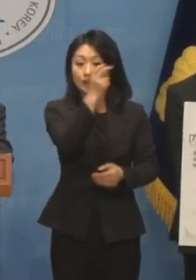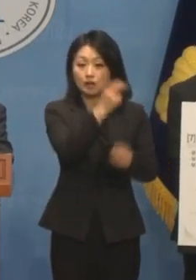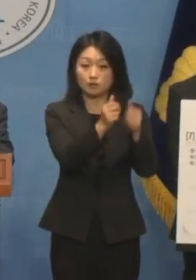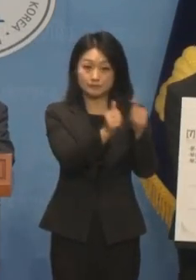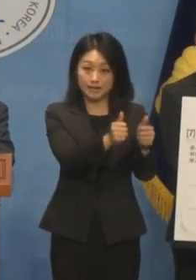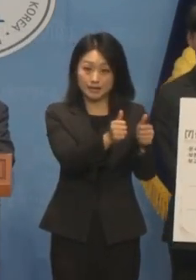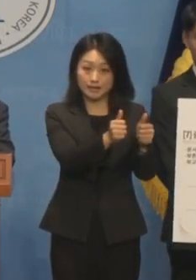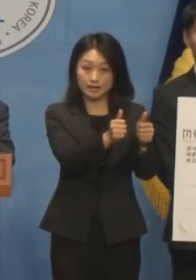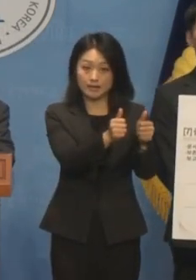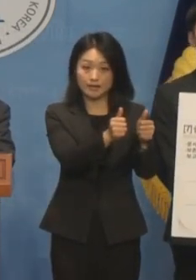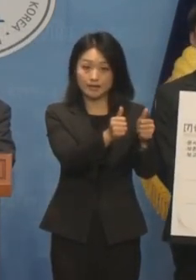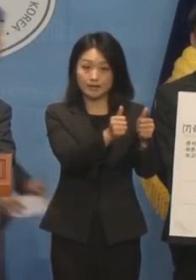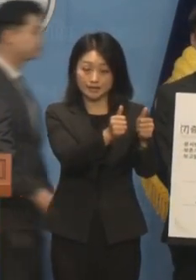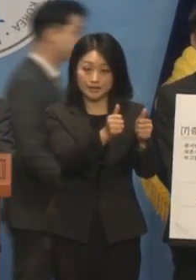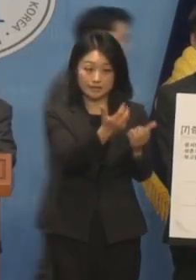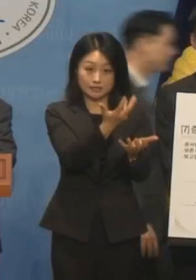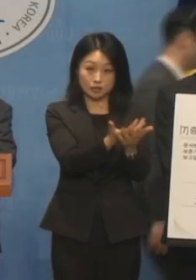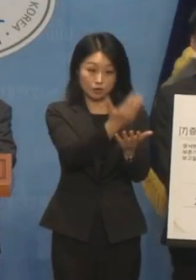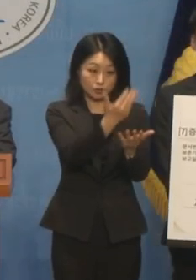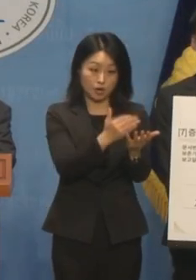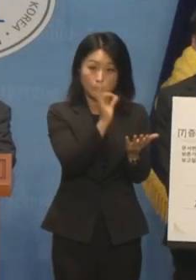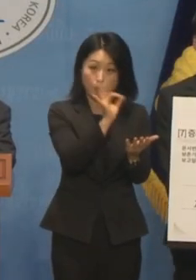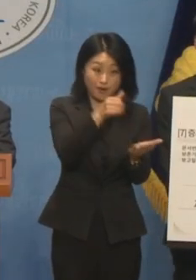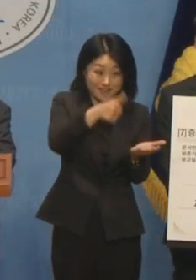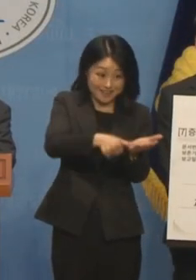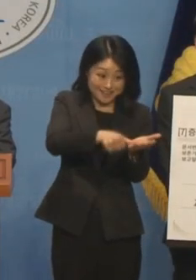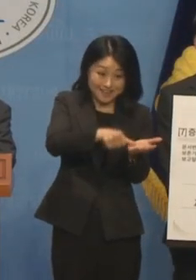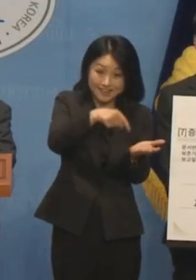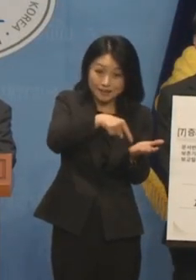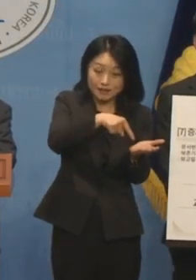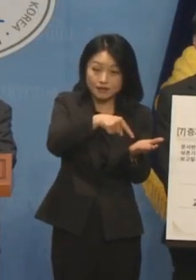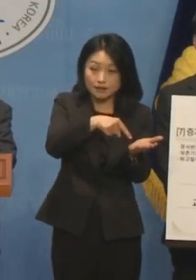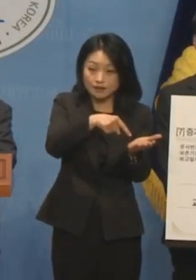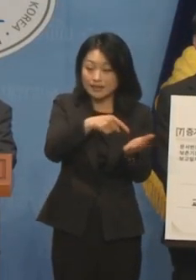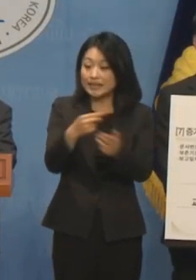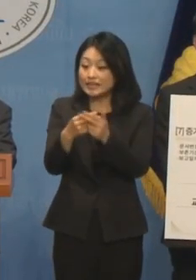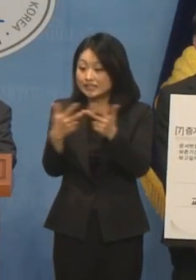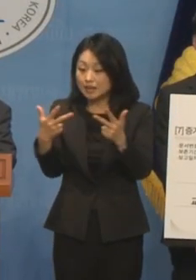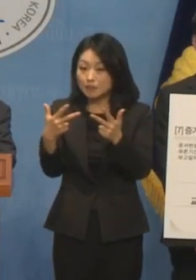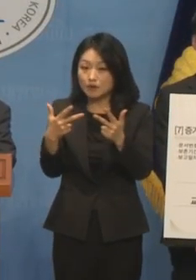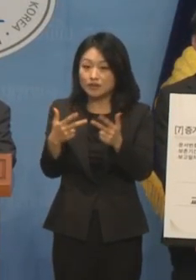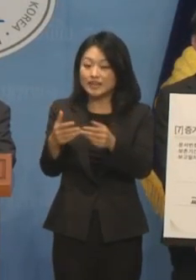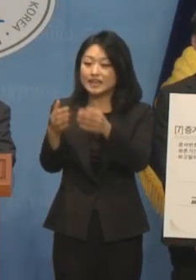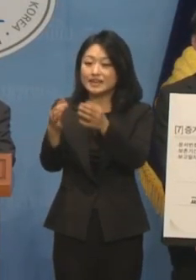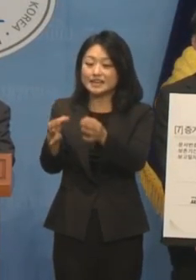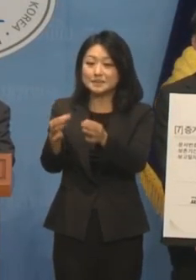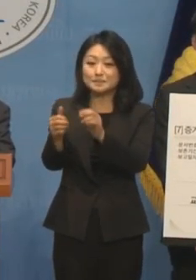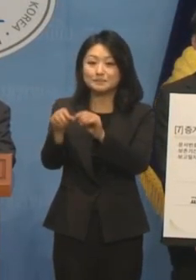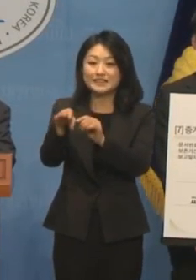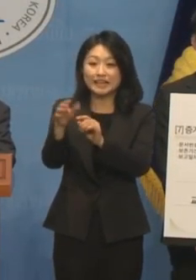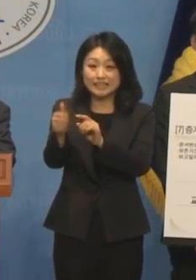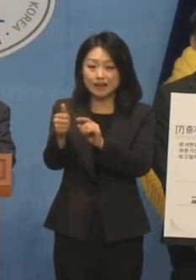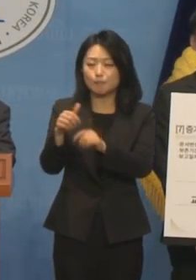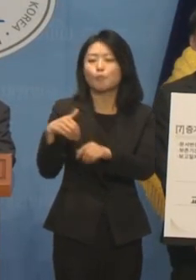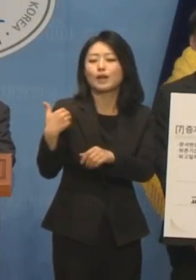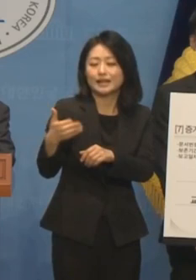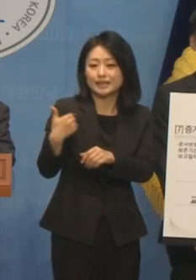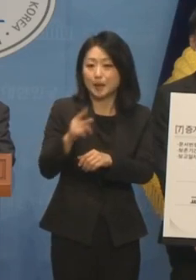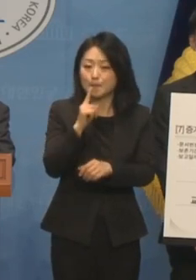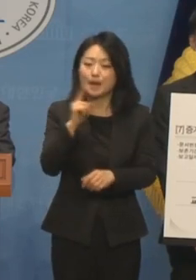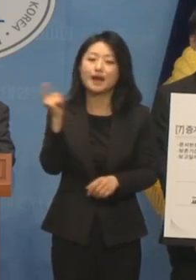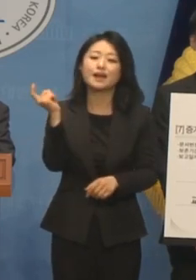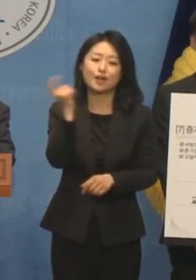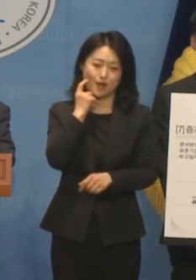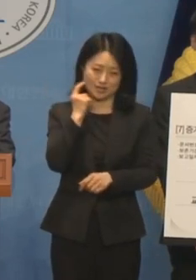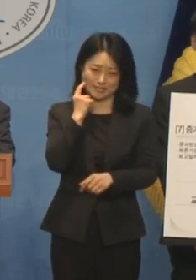검찰은 이를 근거로 김 처장을 몰랐다는 이 대표 발언은 허위라고 주장합니다.